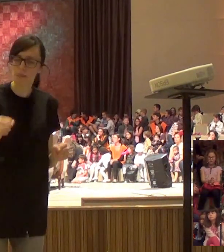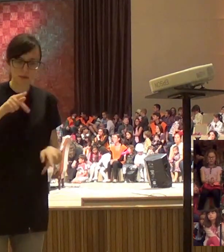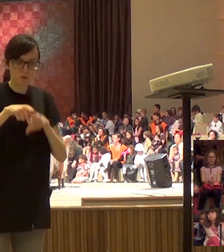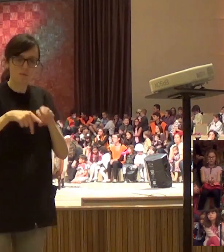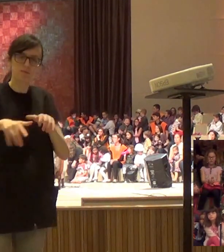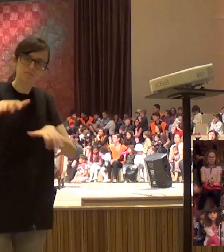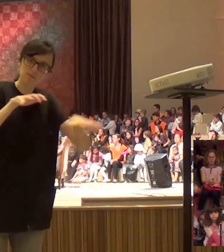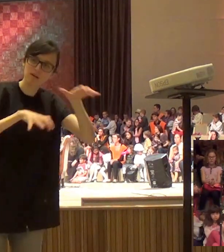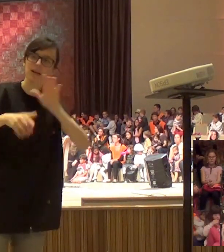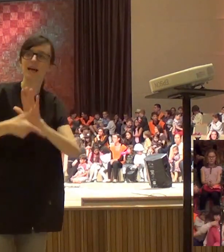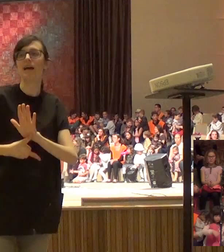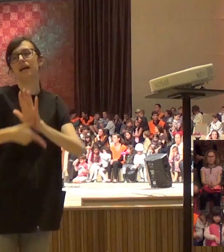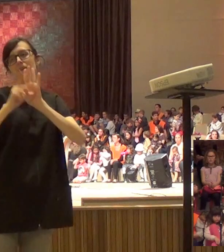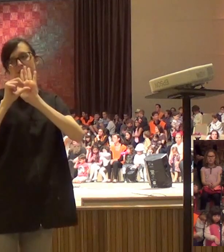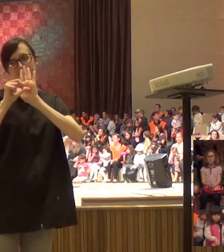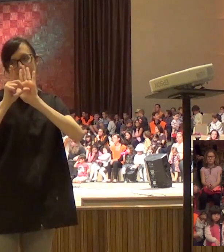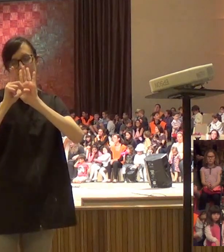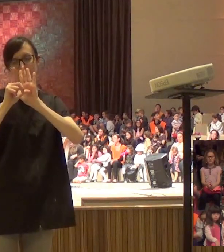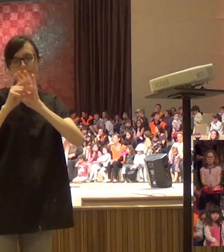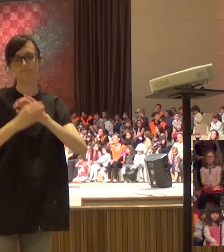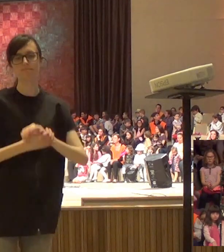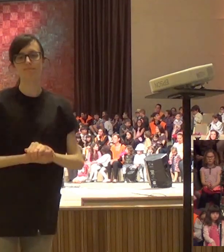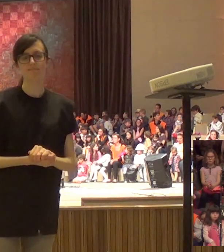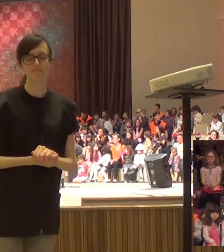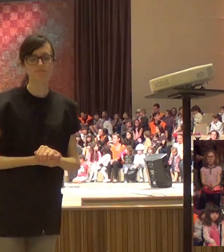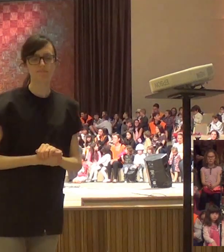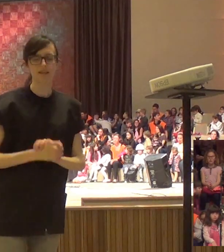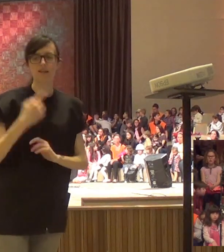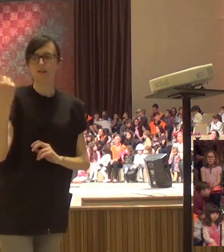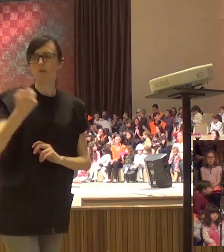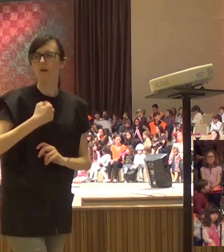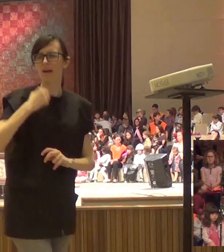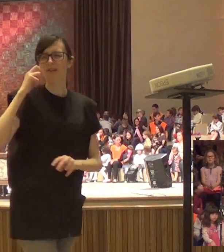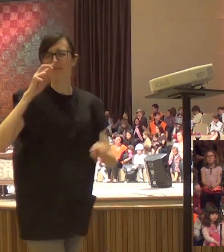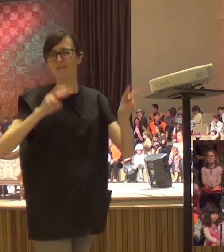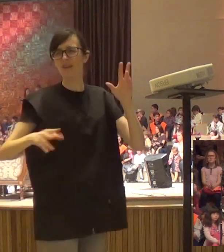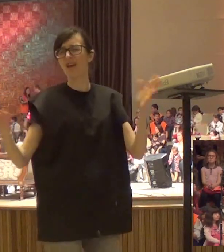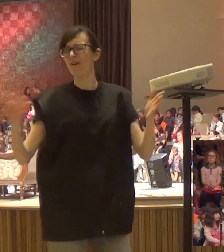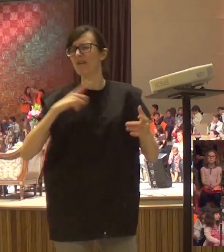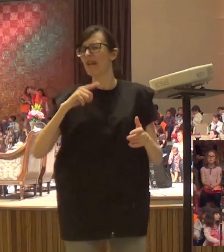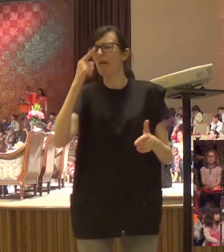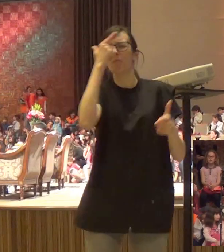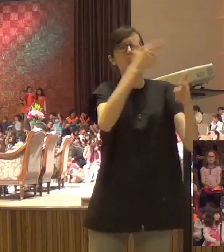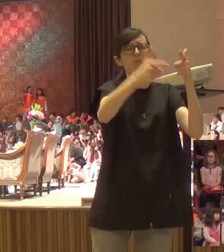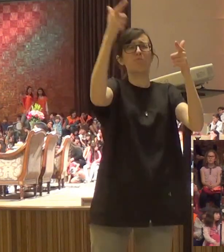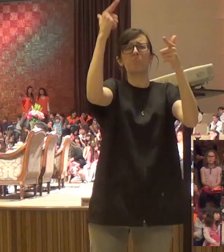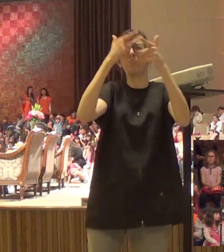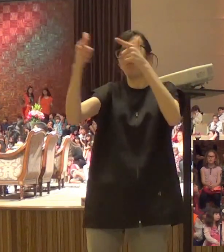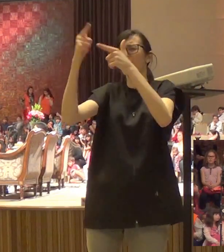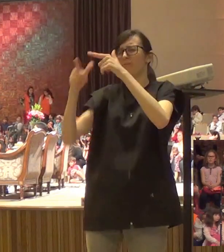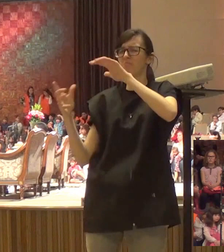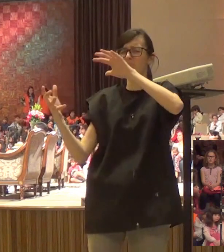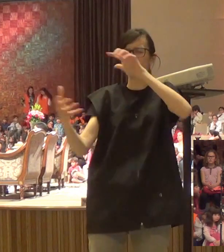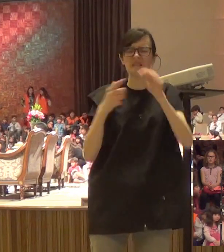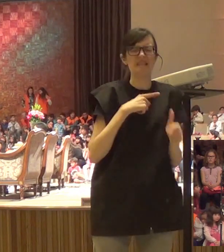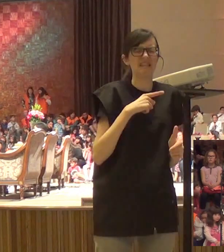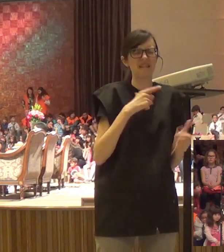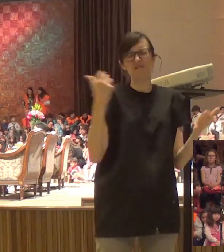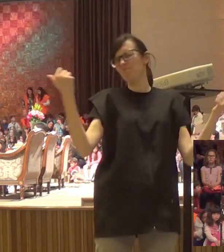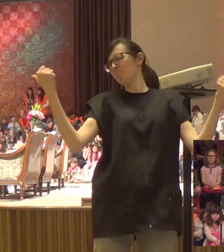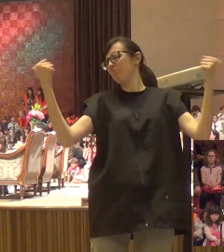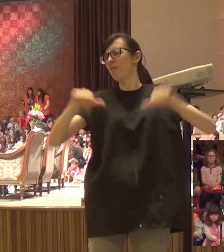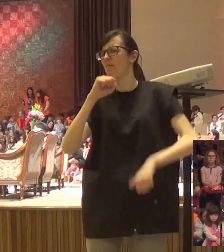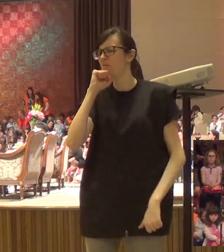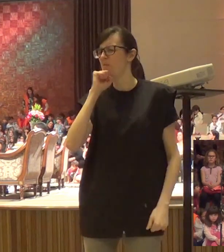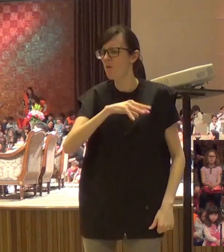justos, para deixar um povo preparado para o Senhor. Meus irmãos, quando a gente olha para tantos desajustes sociais que